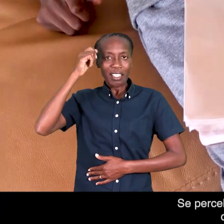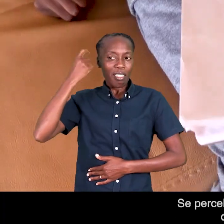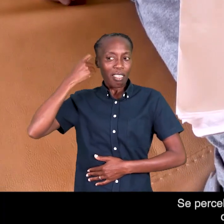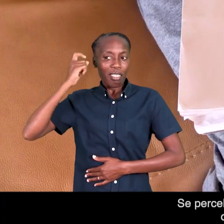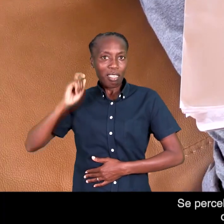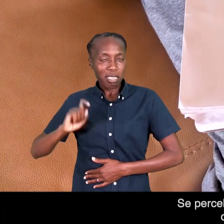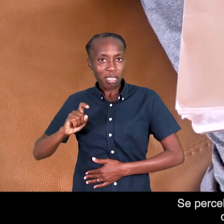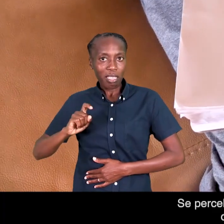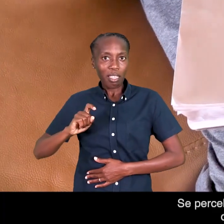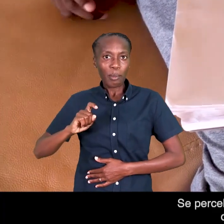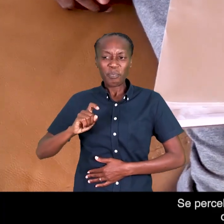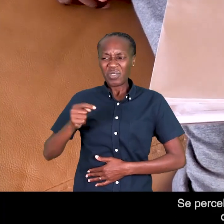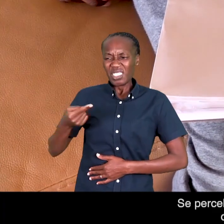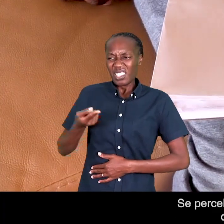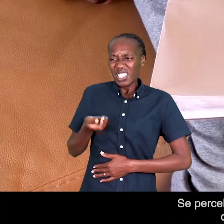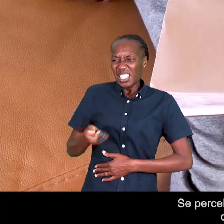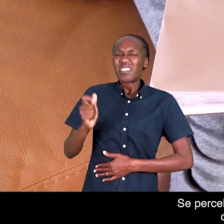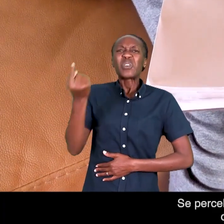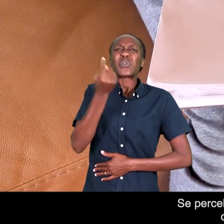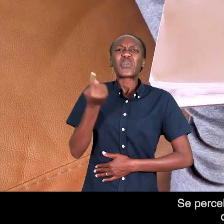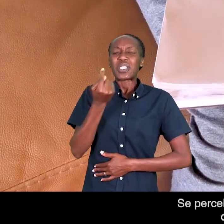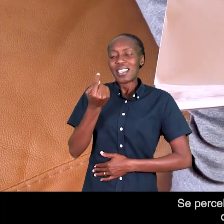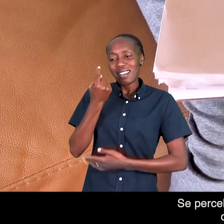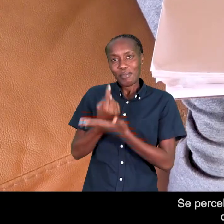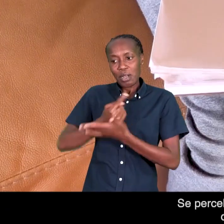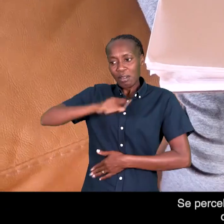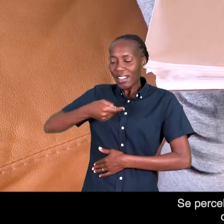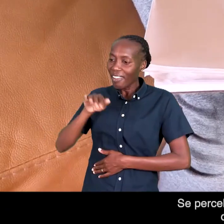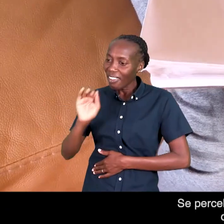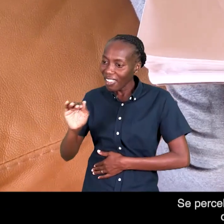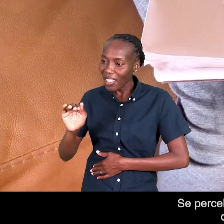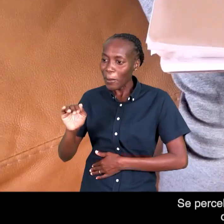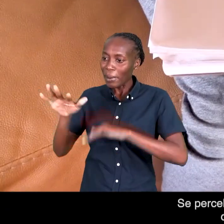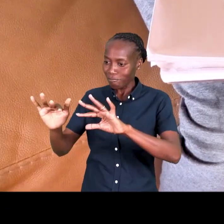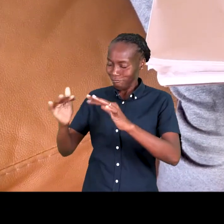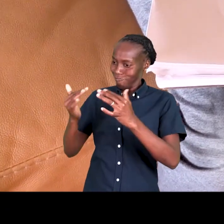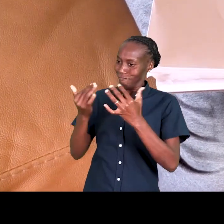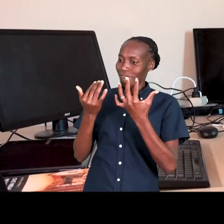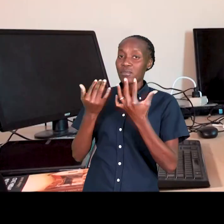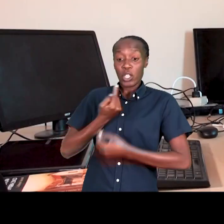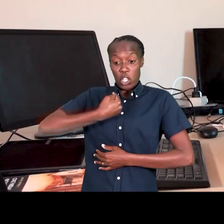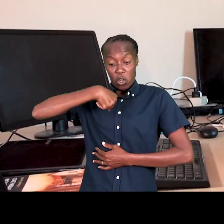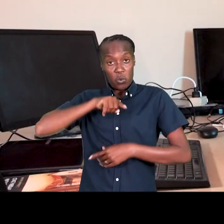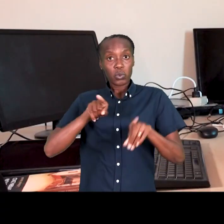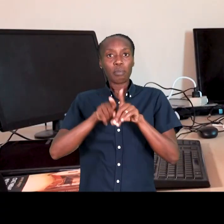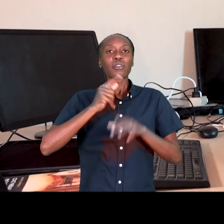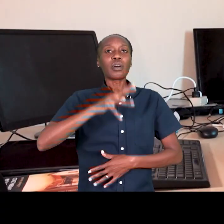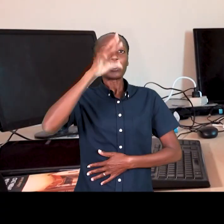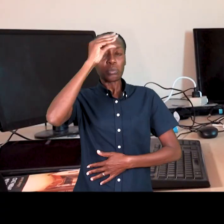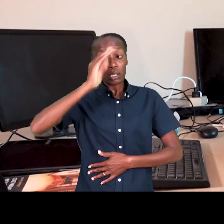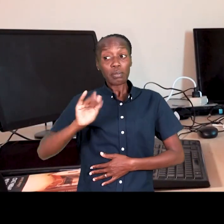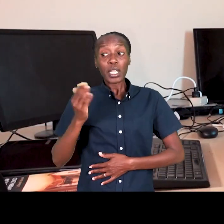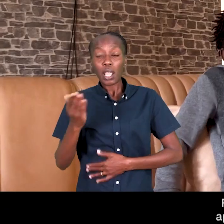ensinar. Se nós percebemos que a criança autista é um pouquinho mais desligada, é um pouquinho mais no mundo dela, então nós precisamos de fazer coisas para chamar a